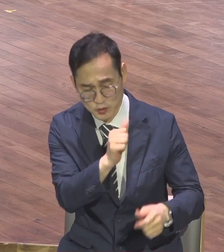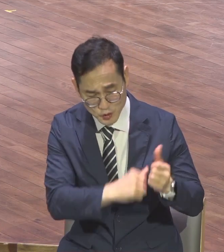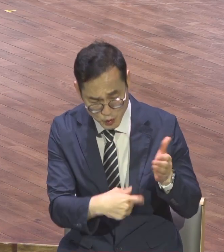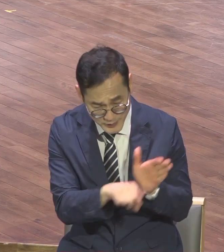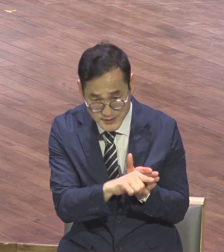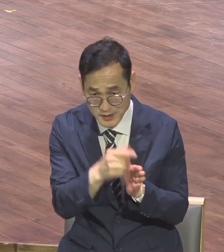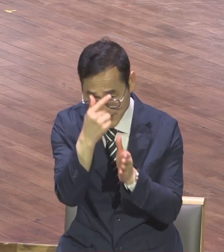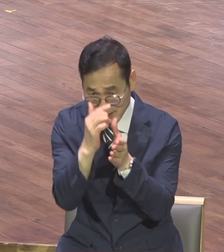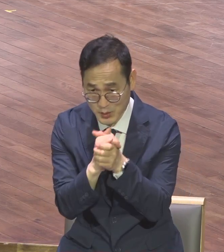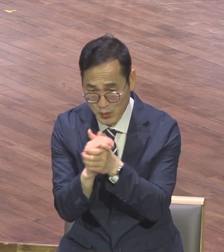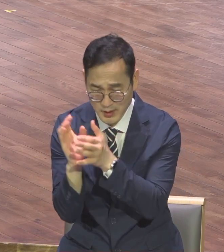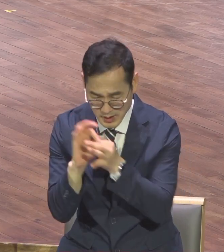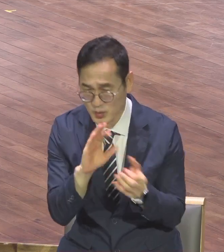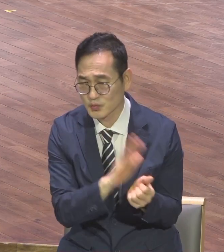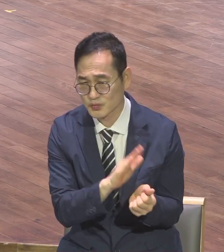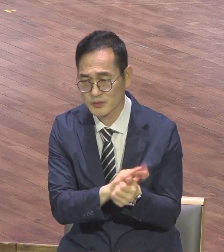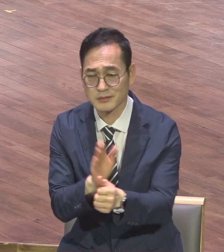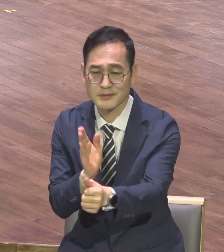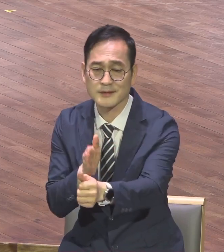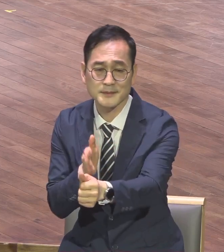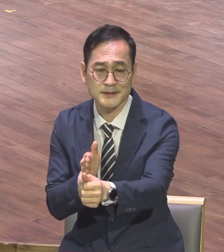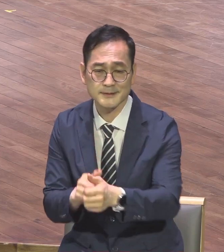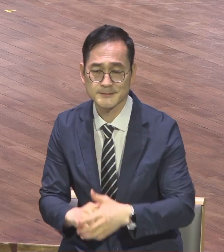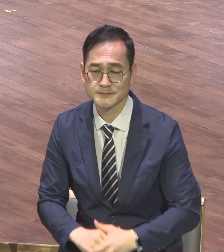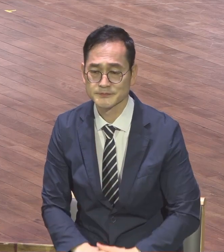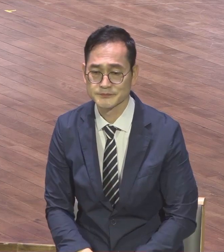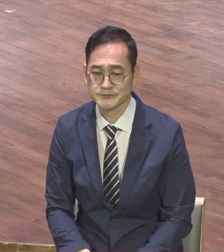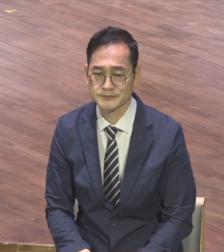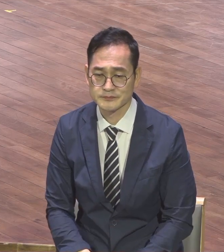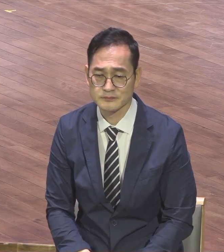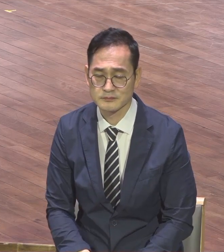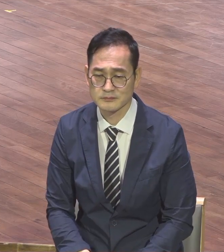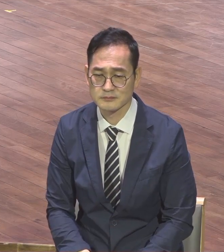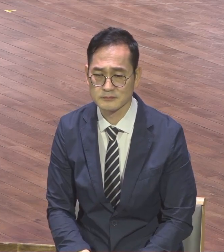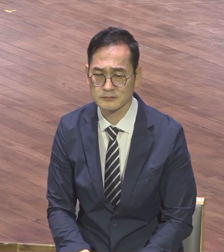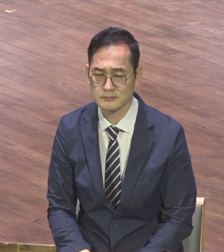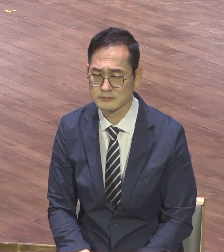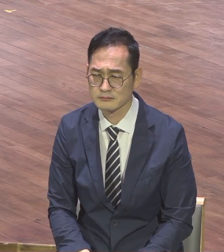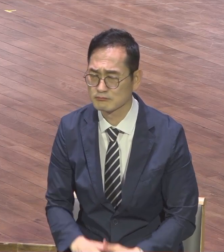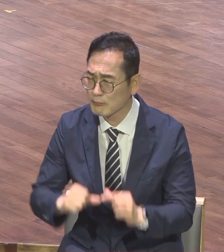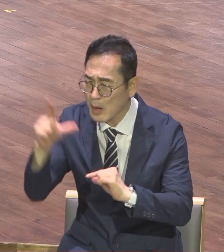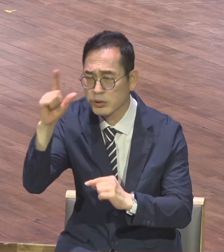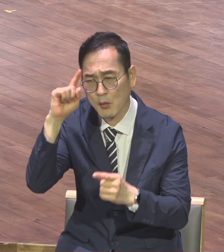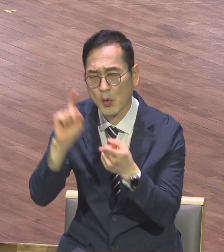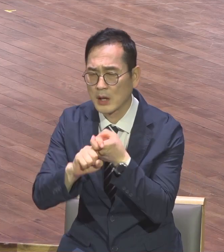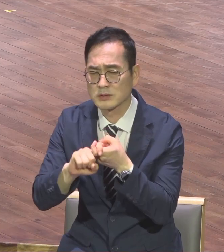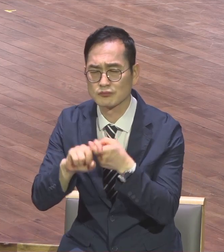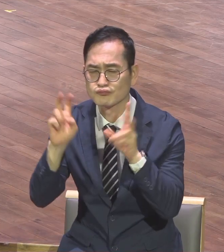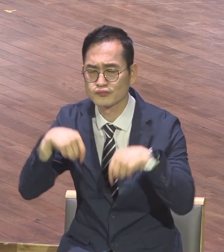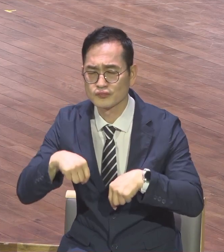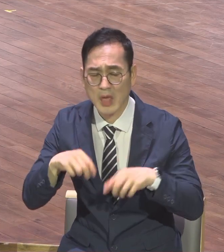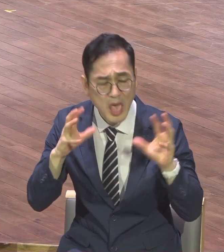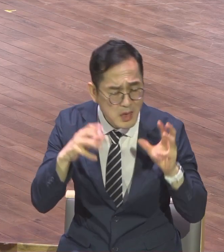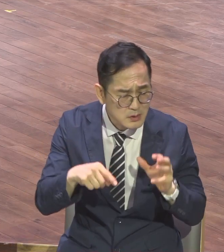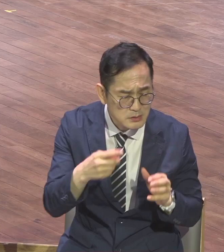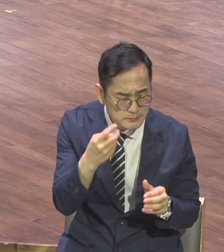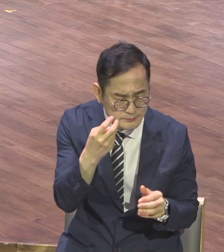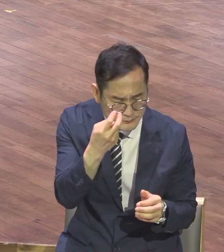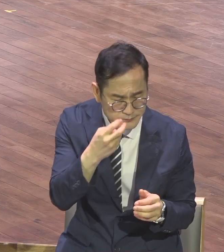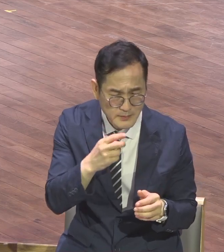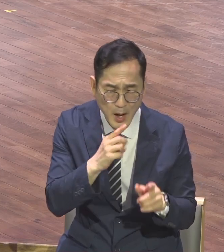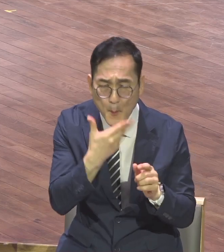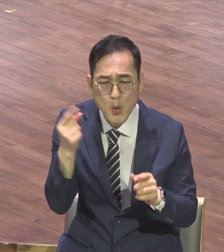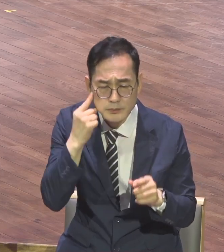눈물로 기도하시기 바랍니다. 관심 가지세요. 관심. 관심이 없어요. 응? 먹고 살기 바빠가지고